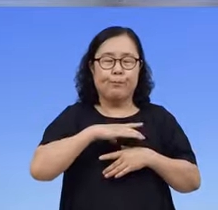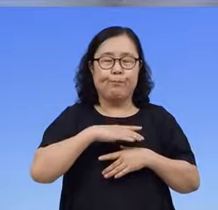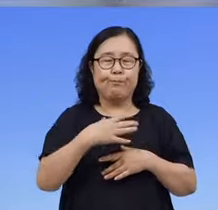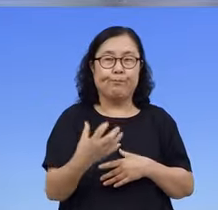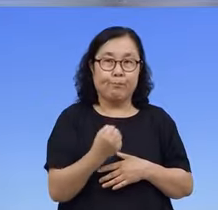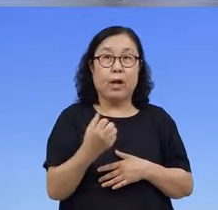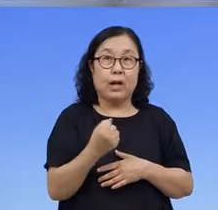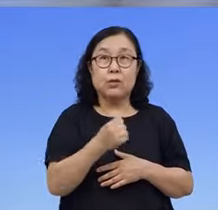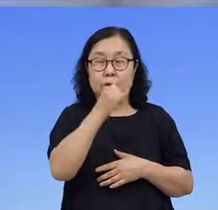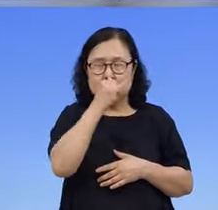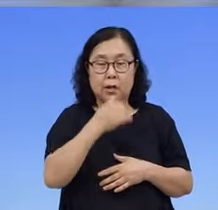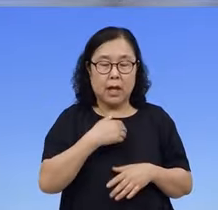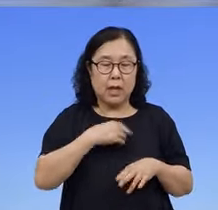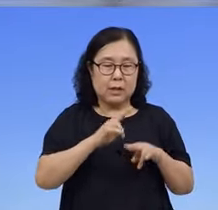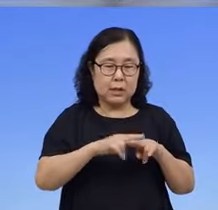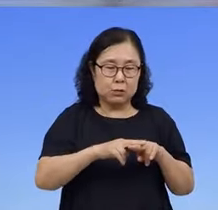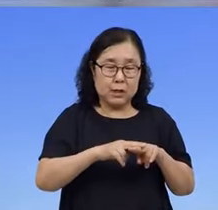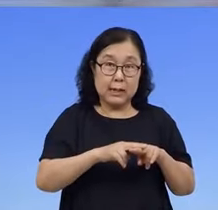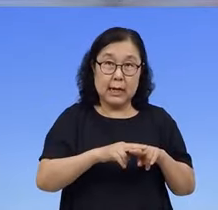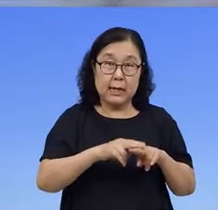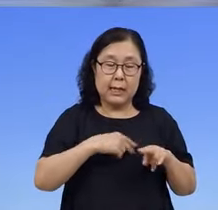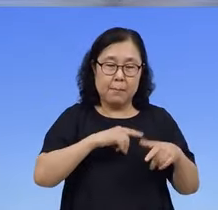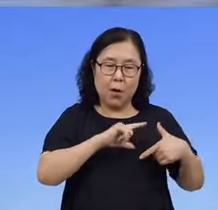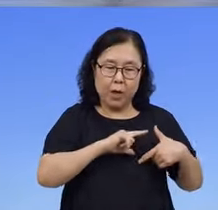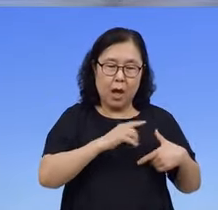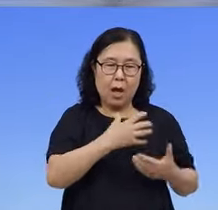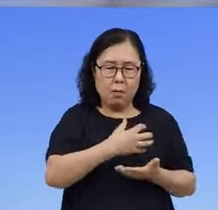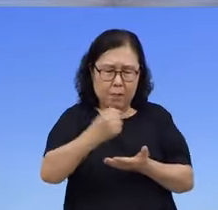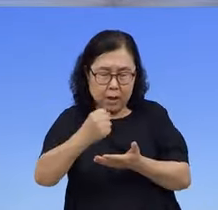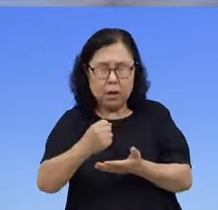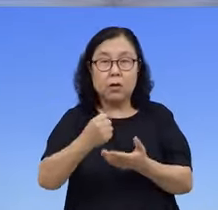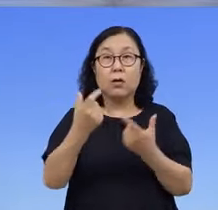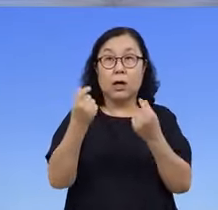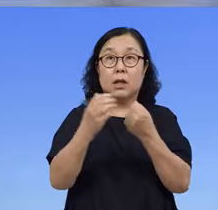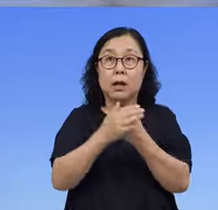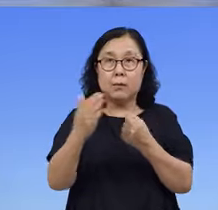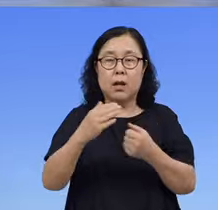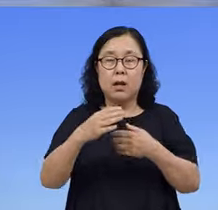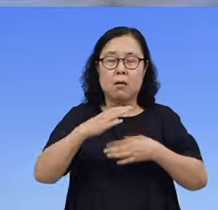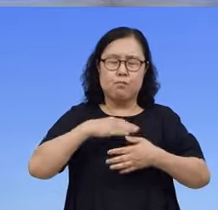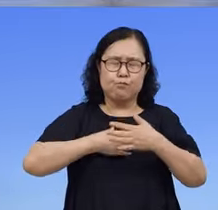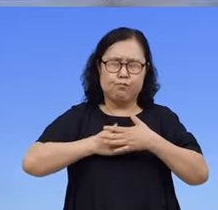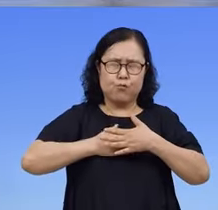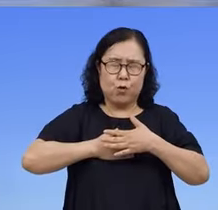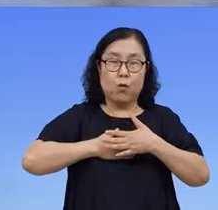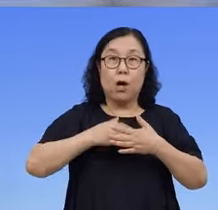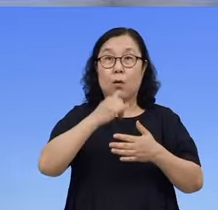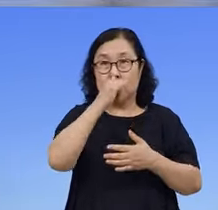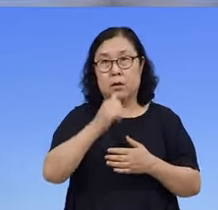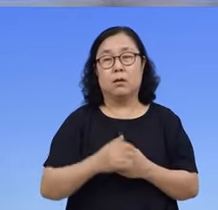지위 불안이라는 거예요. 이 갖고 있는 걸 빼앗길까 봐, 이걸 잃어버릴까 봐.